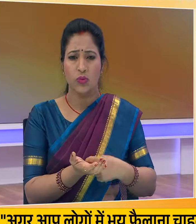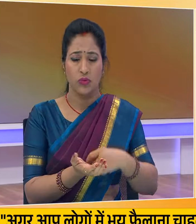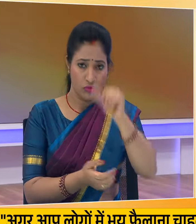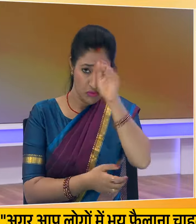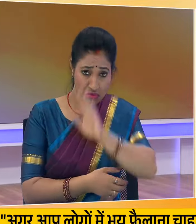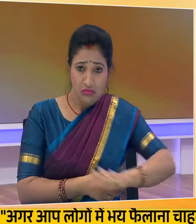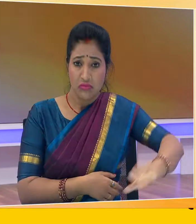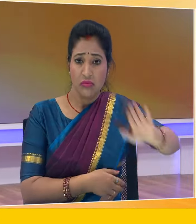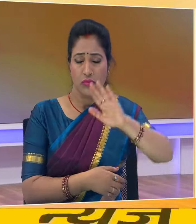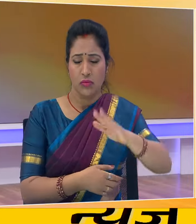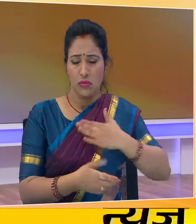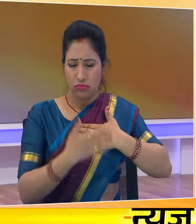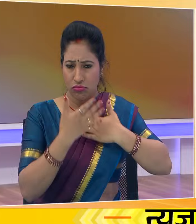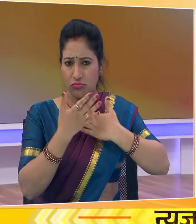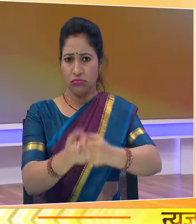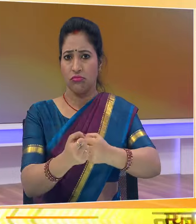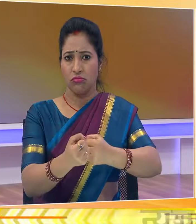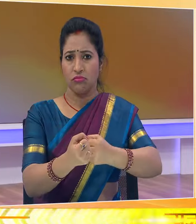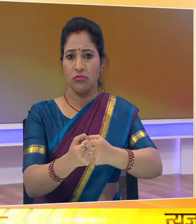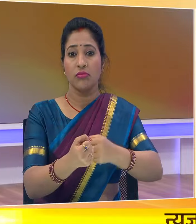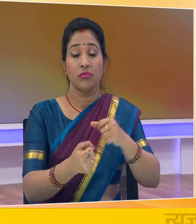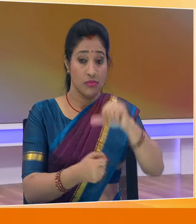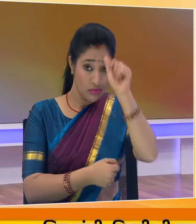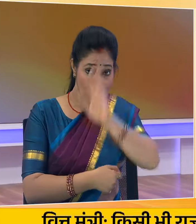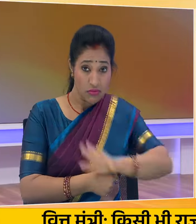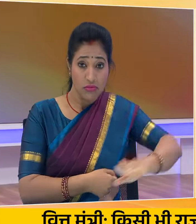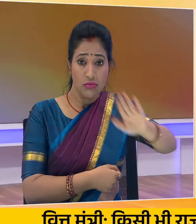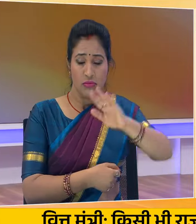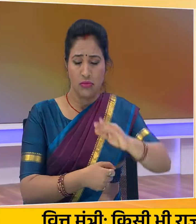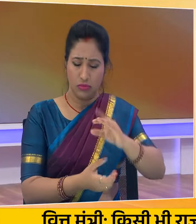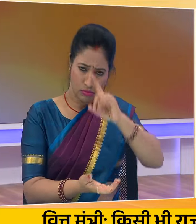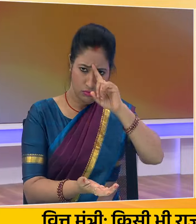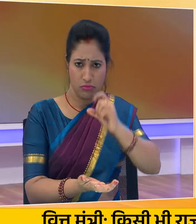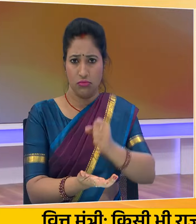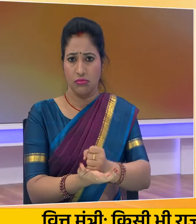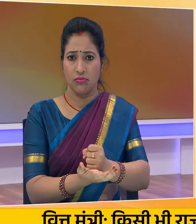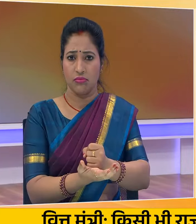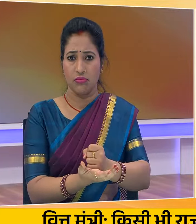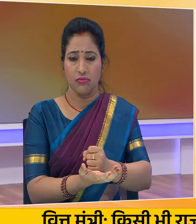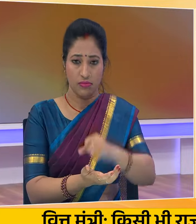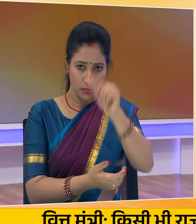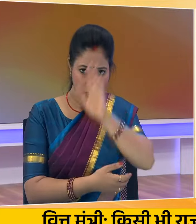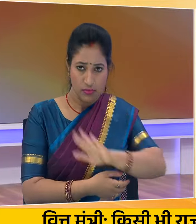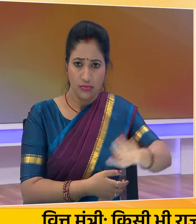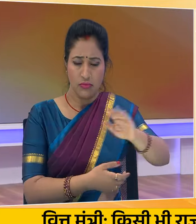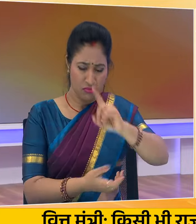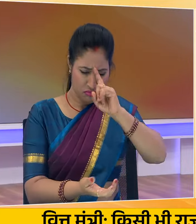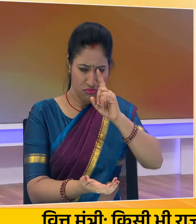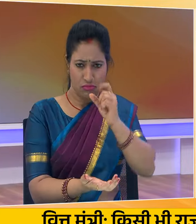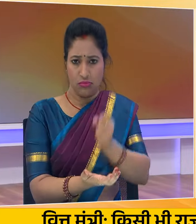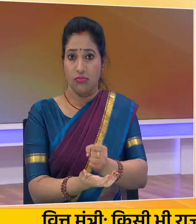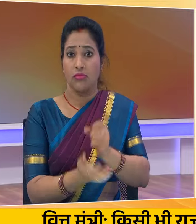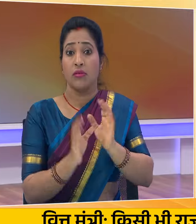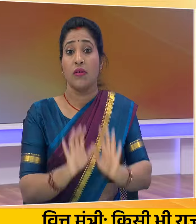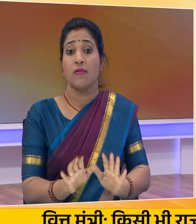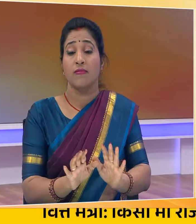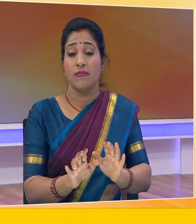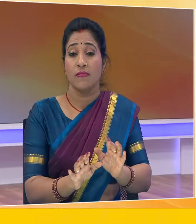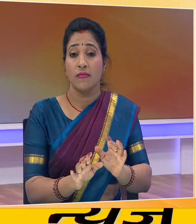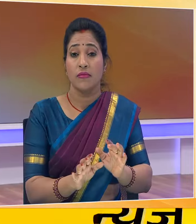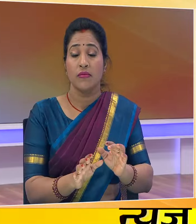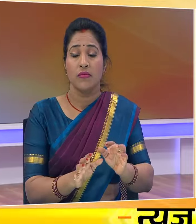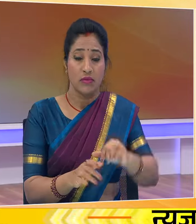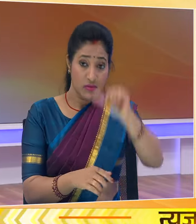भारत की निष्ठा, भारत का निश्चय, भारत के निर्णय